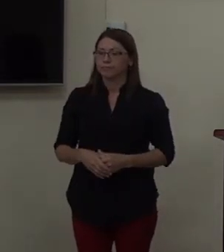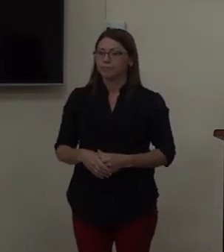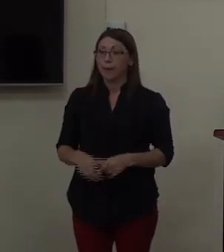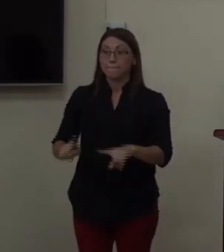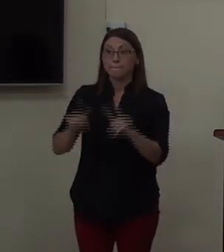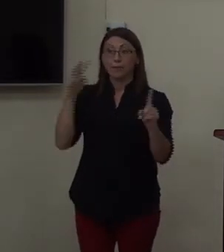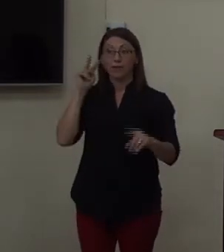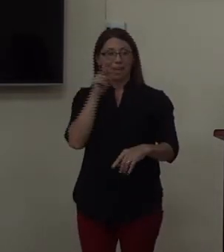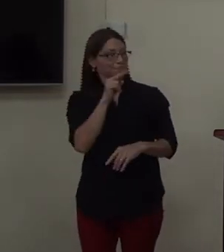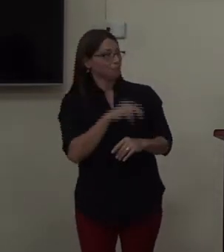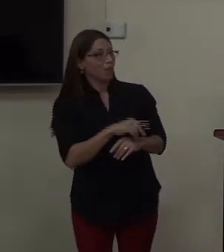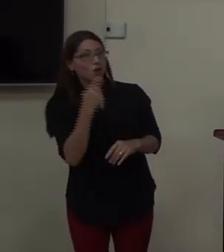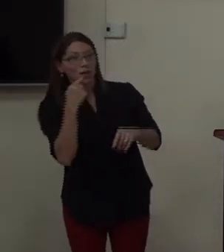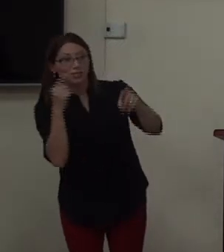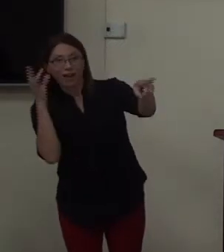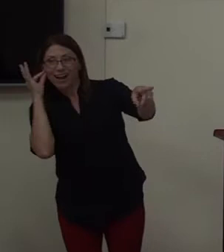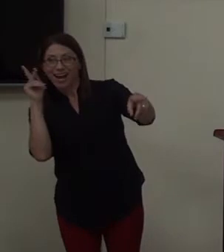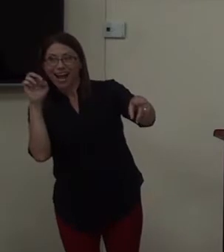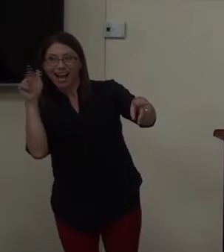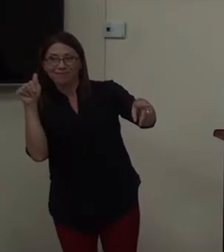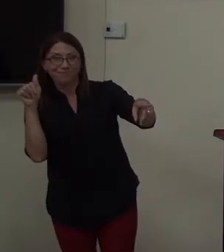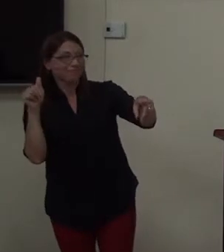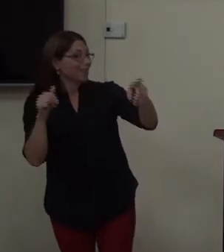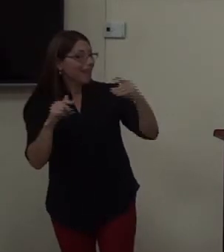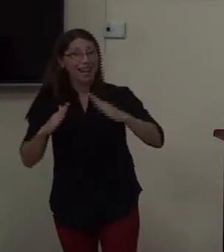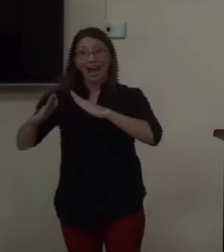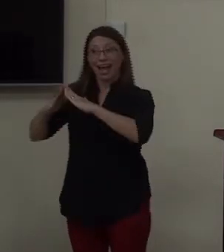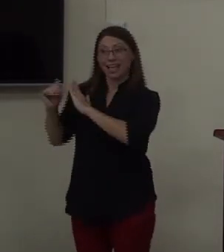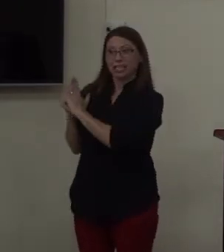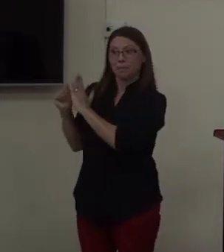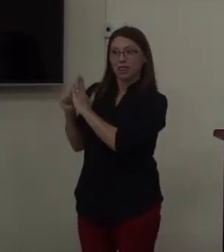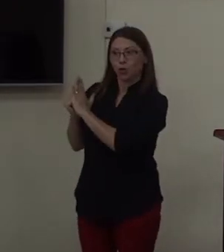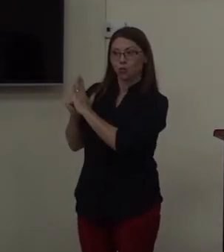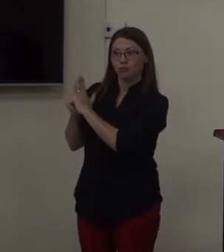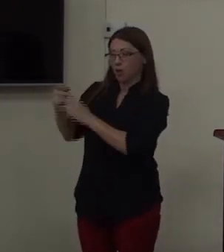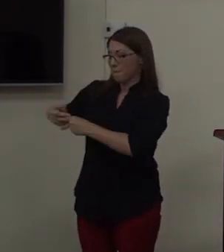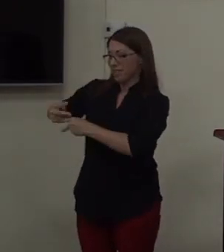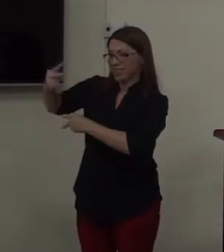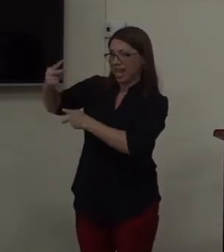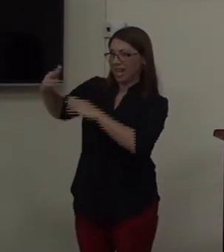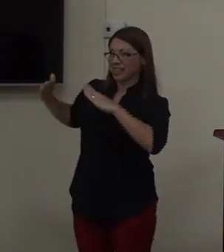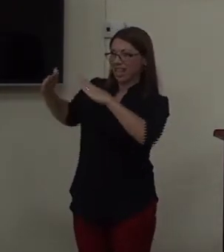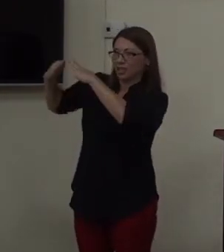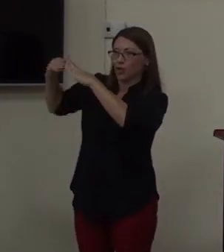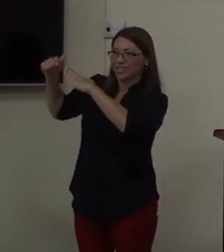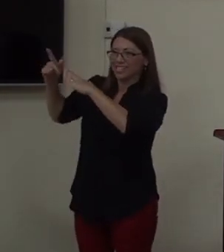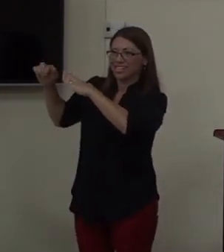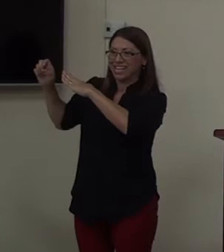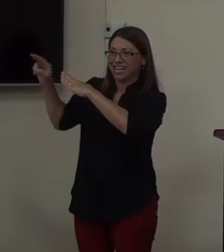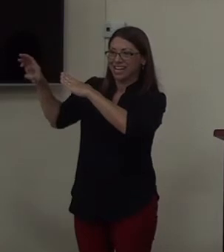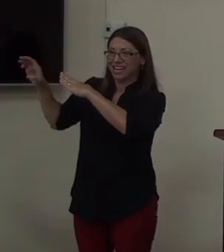Pero el mismo que mencionaba acá, que está importante, la casa de cemento, con ventanas, con techo de zinc, a la par de